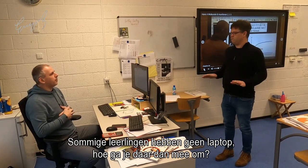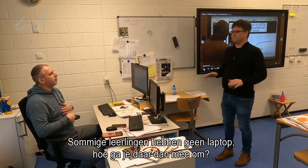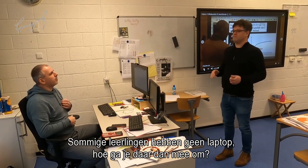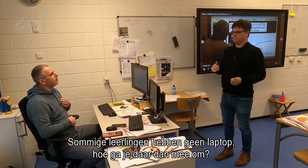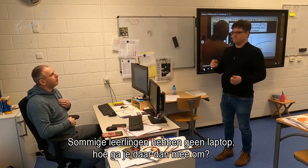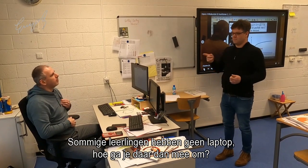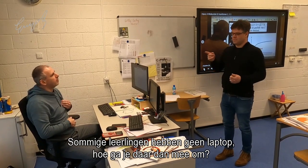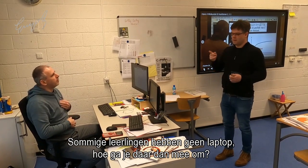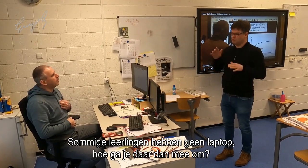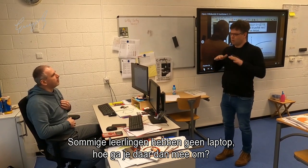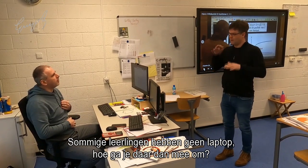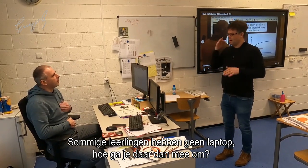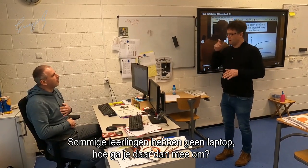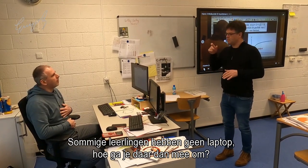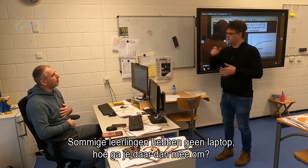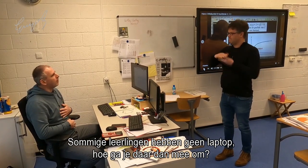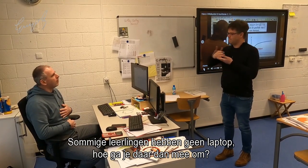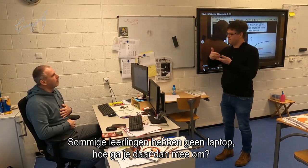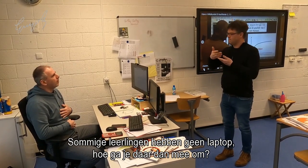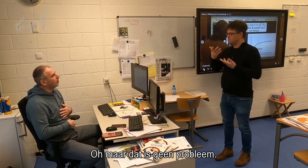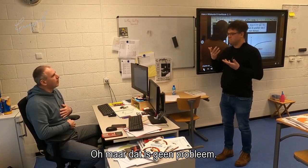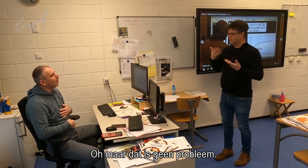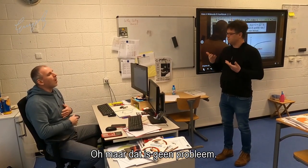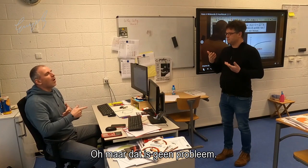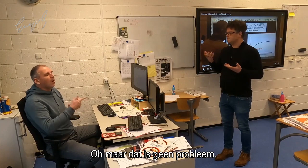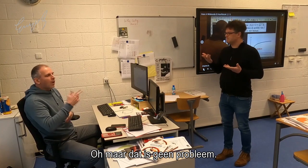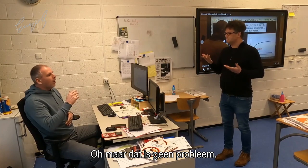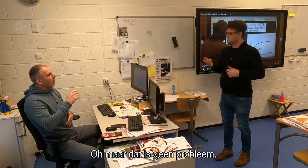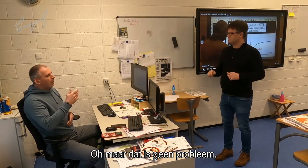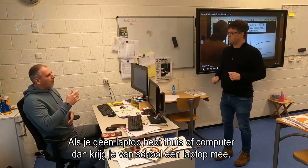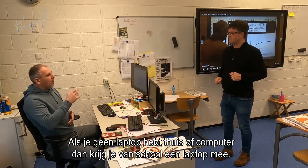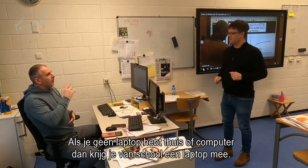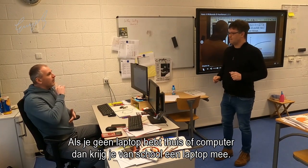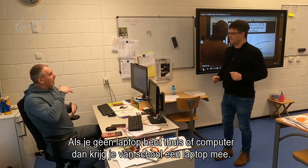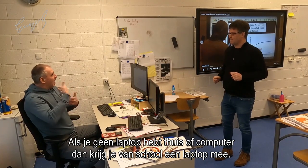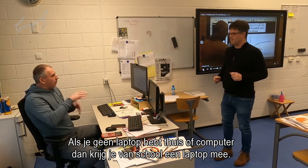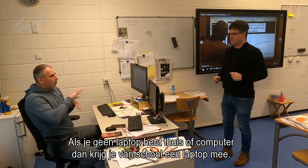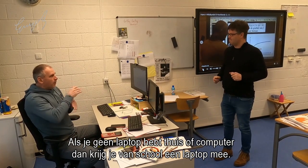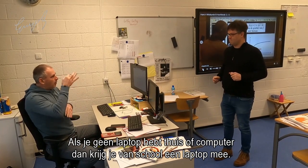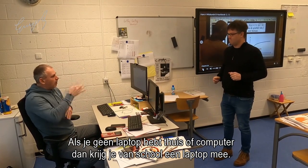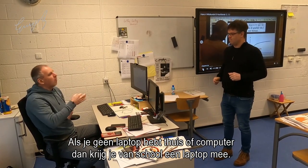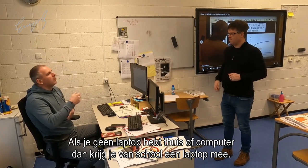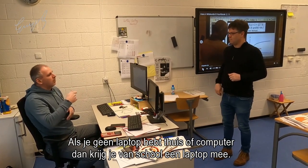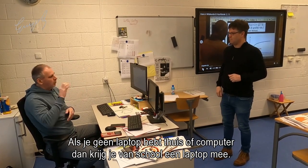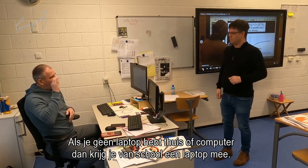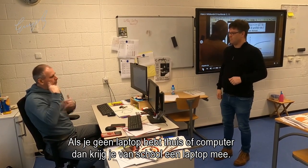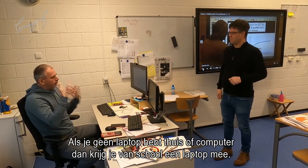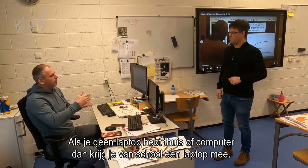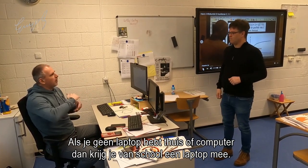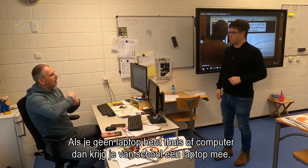Sommige leerlingen hebben geen laptop. Hoe ga je daar dan mee om? Oh, maar dat is geen probleem. Als je geen laptop hebt thuis of computer, dan krijg je van school